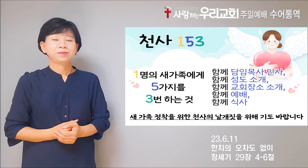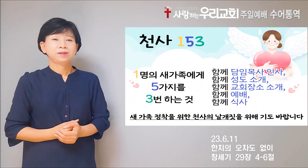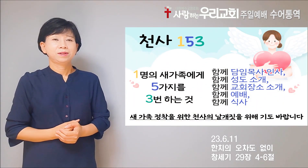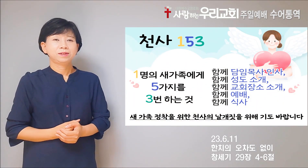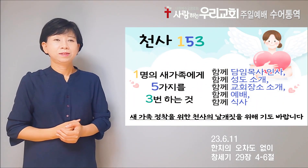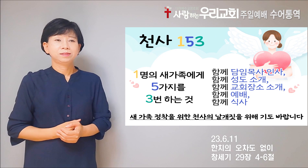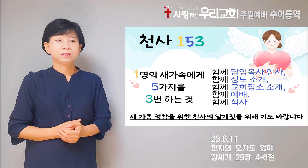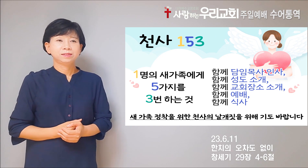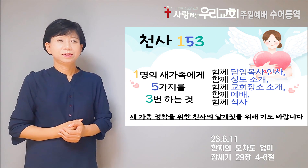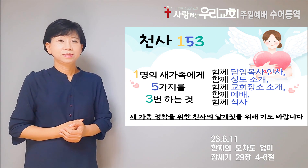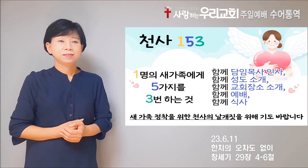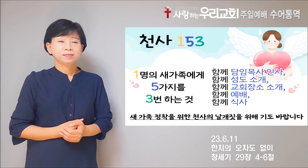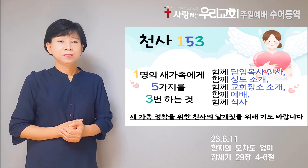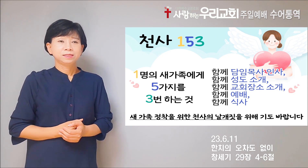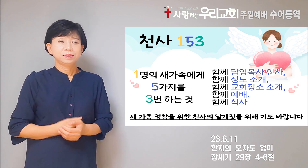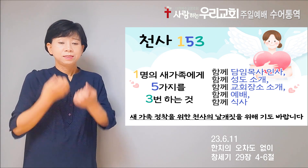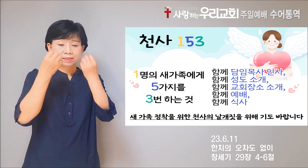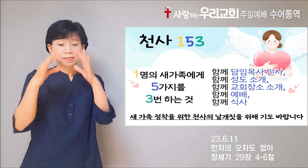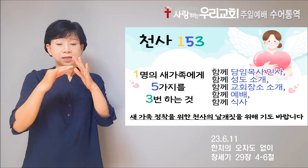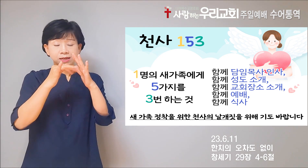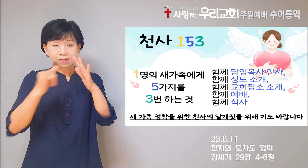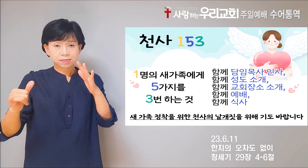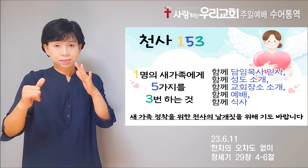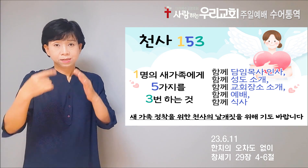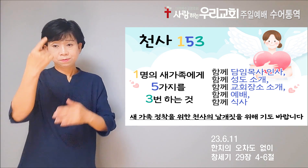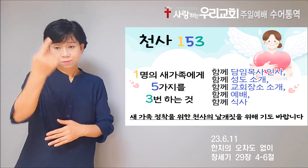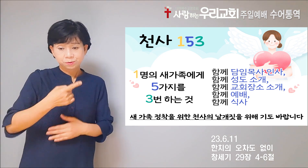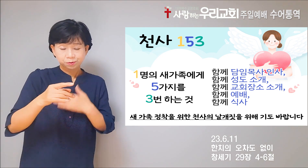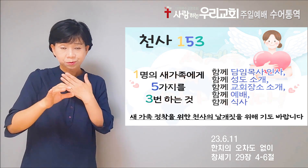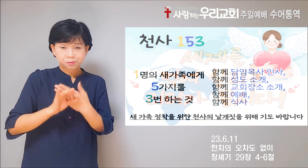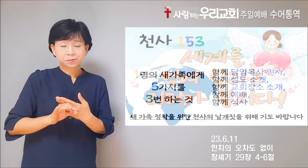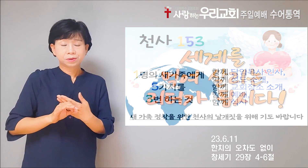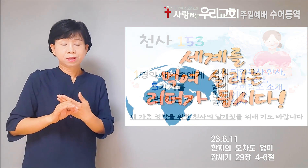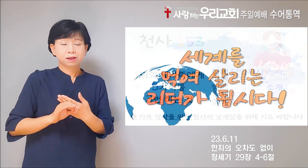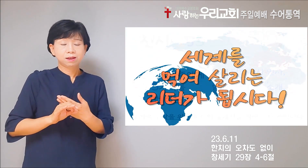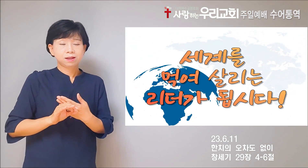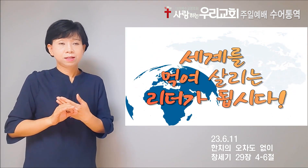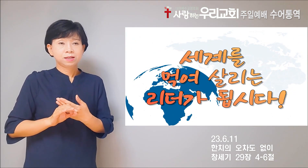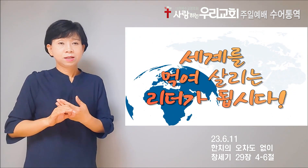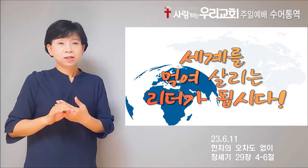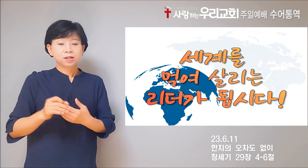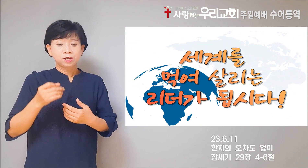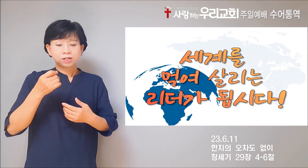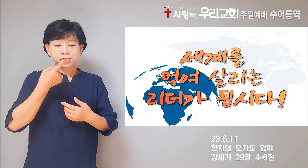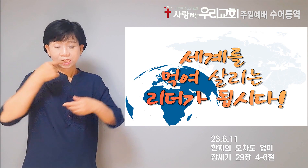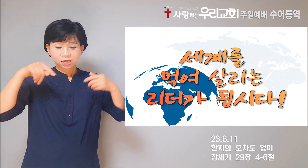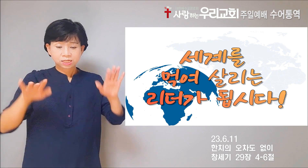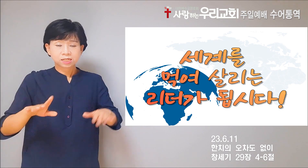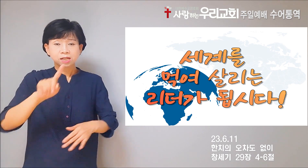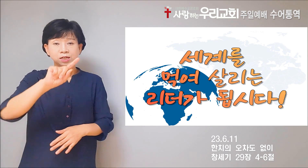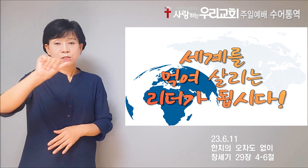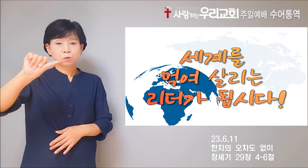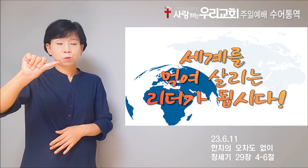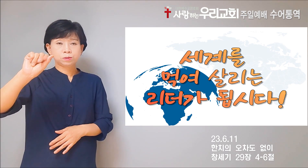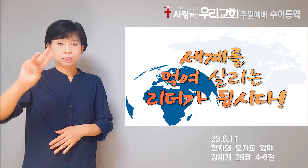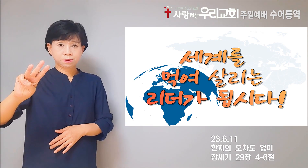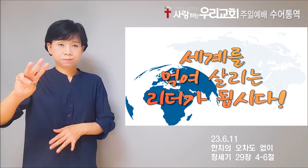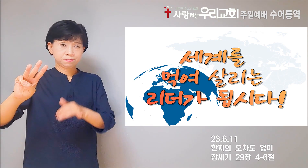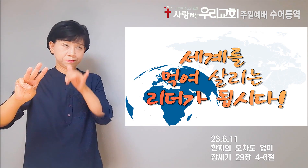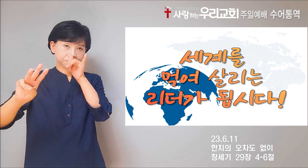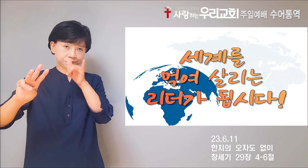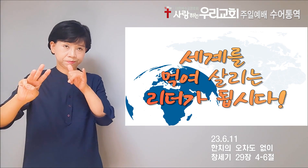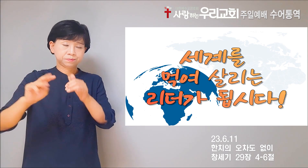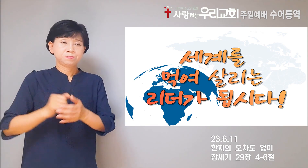교회의 천사는 한 명의 새가족에게 5가지를 세번하고 있습니다. 성도 여러분, 서로 큰